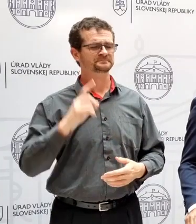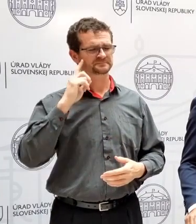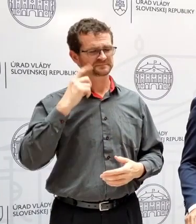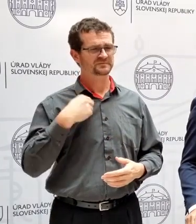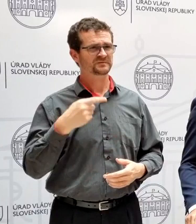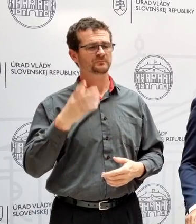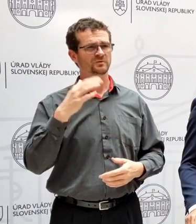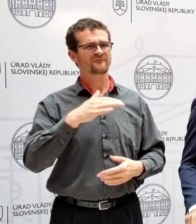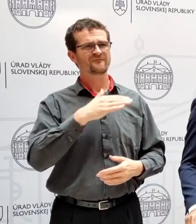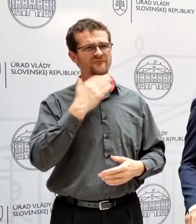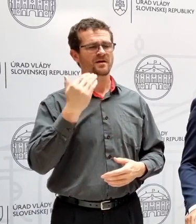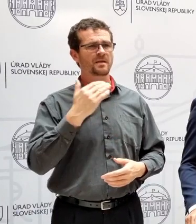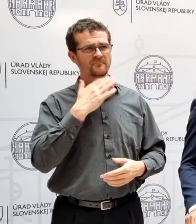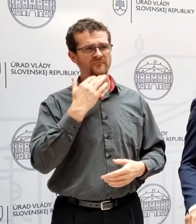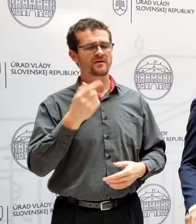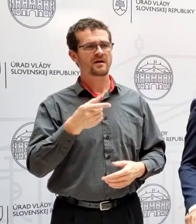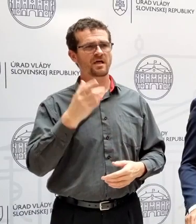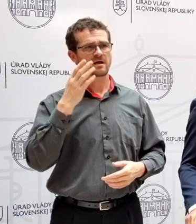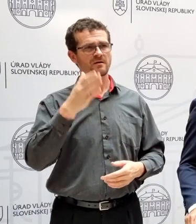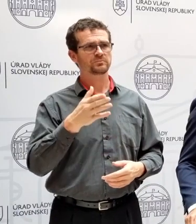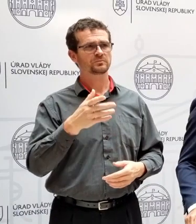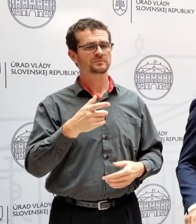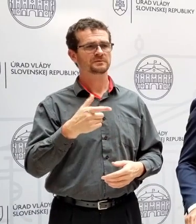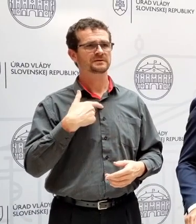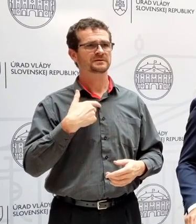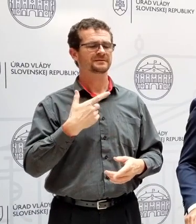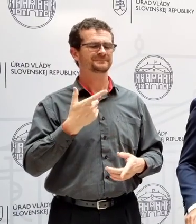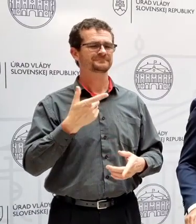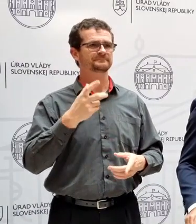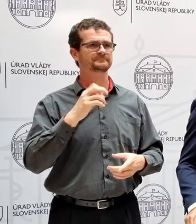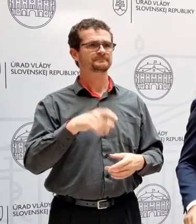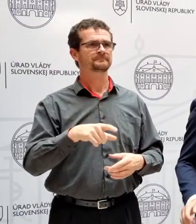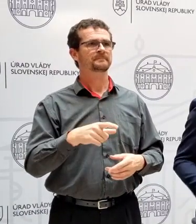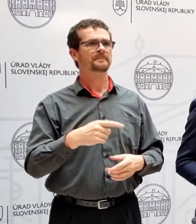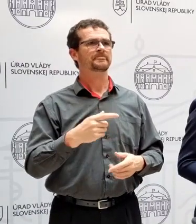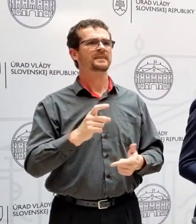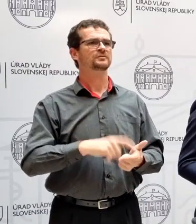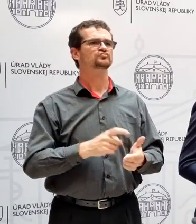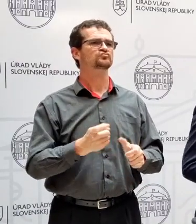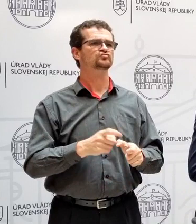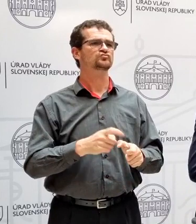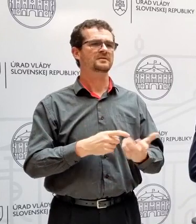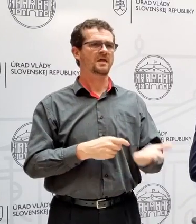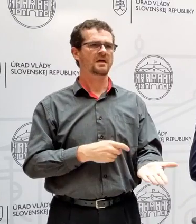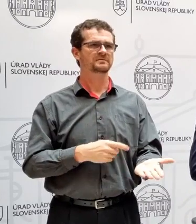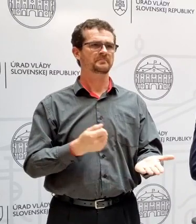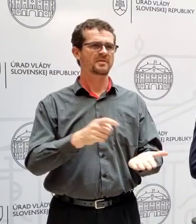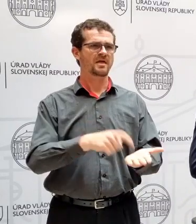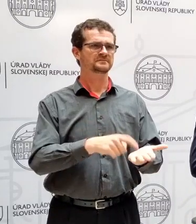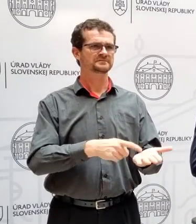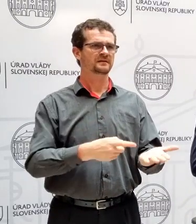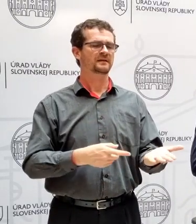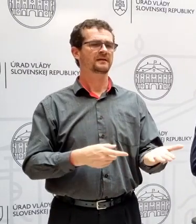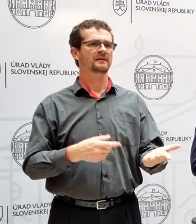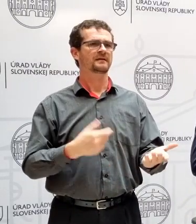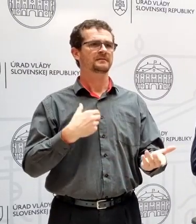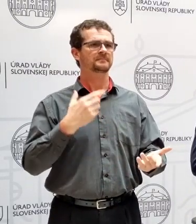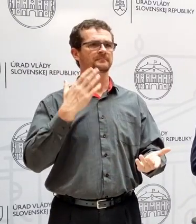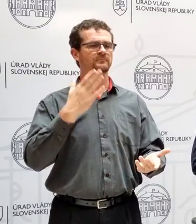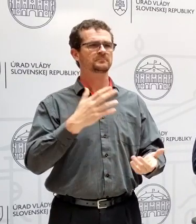Uvedomujeme si, že bude veľmi veľa nechcem povedať vzlom, ale otrčených dlaní a úplne legitímne otrčených dlaní, ale